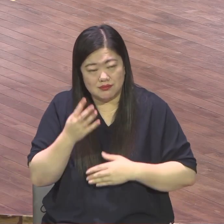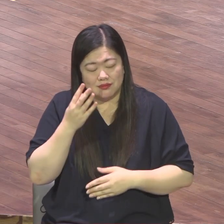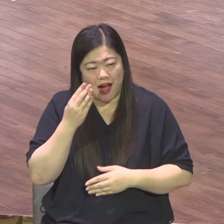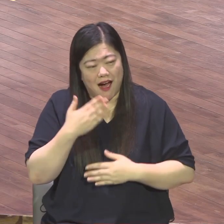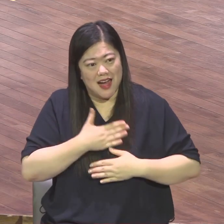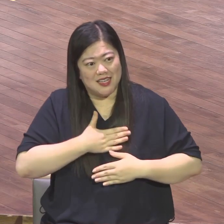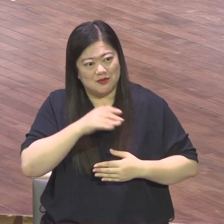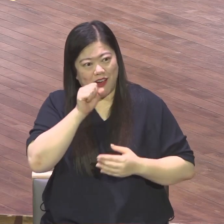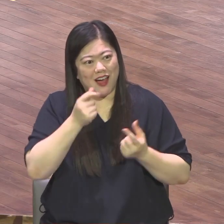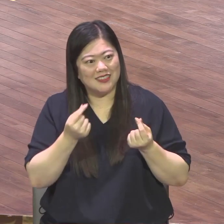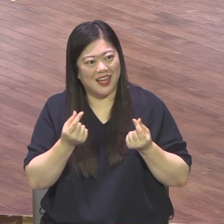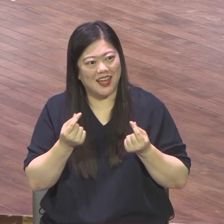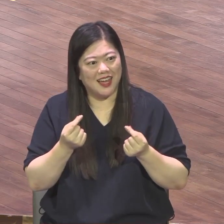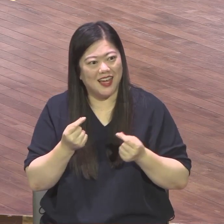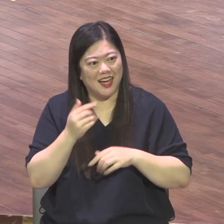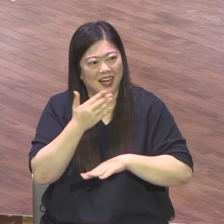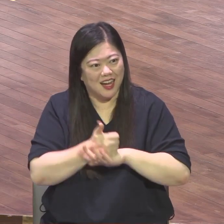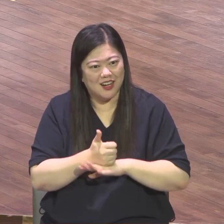행복감 느끼게 해줘요.